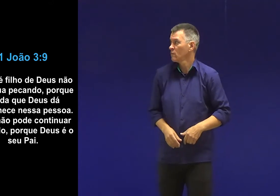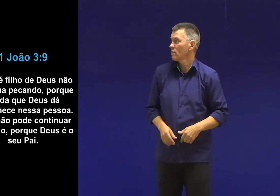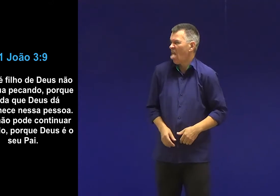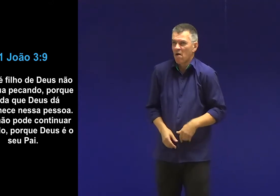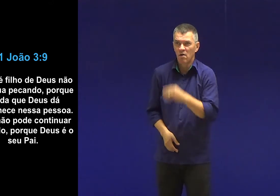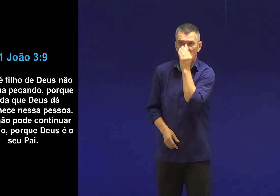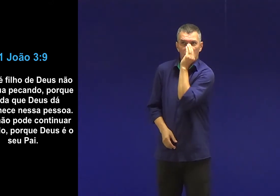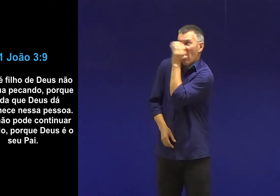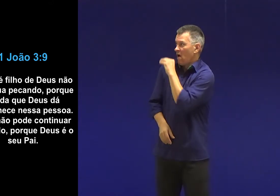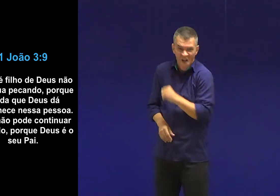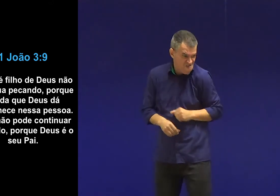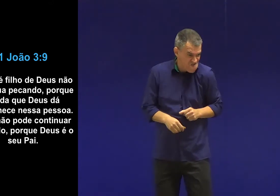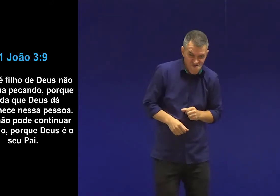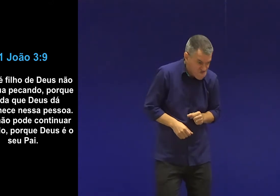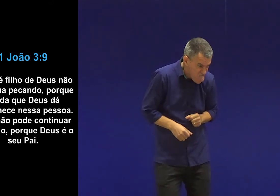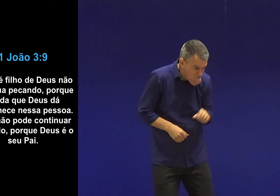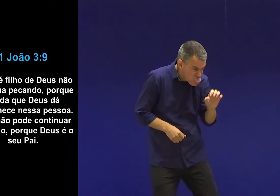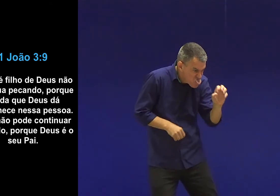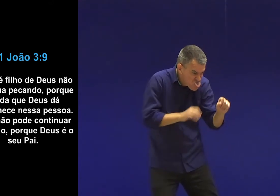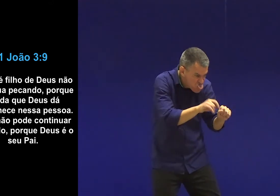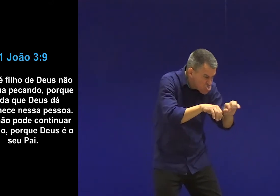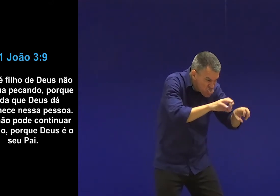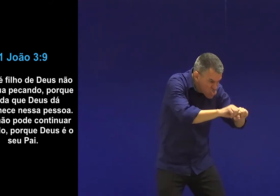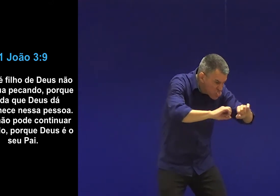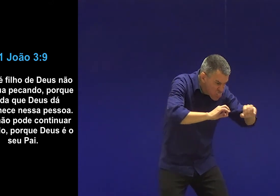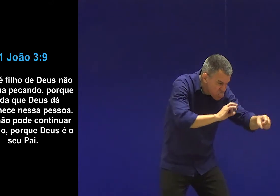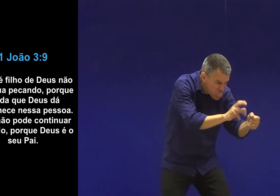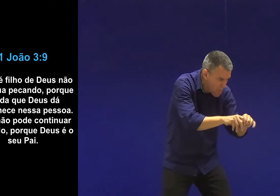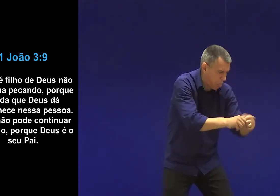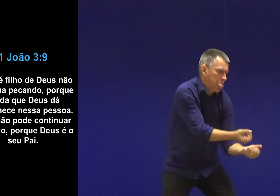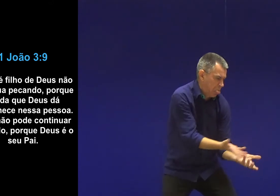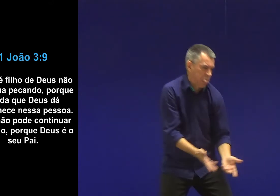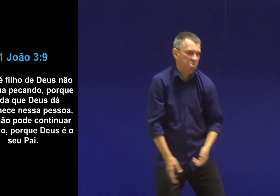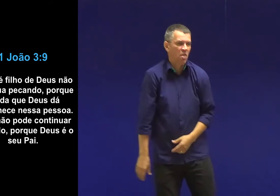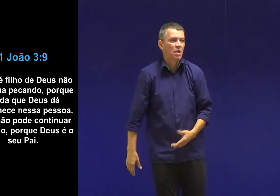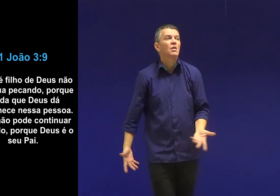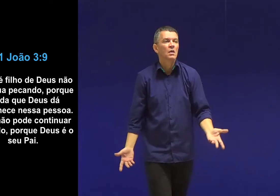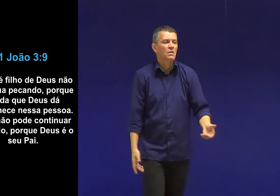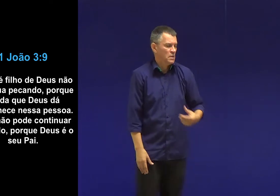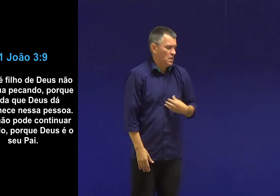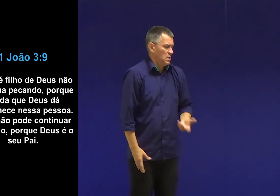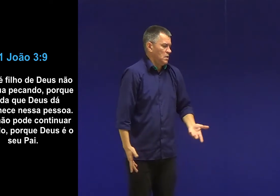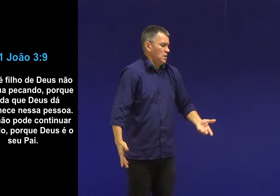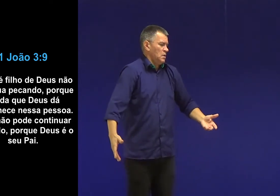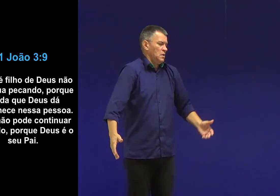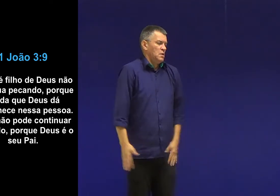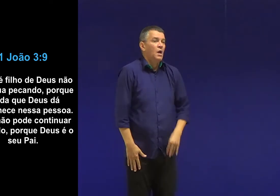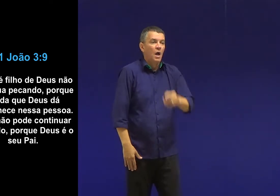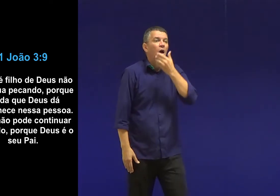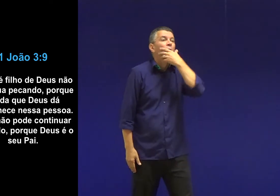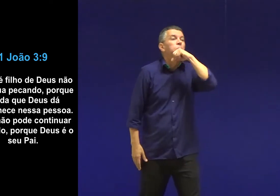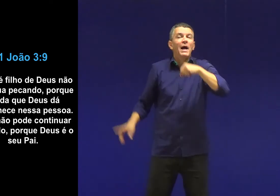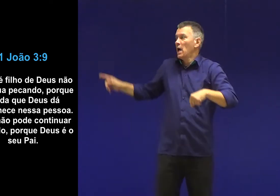pai se afasta, vai lá e mexe em algumas coisas, tira do lugar e quebra. Aí chega o pai.